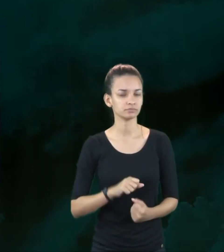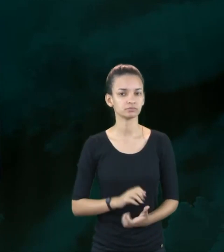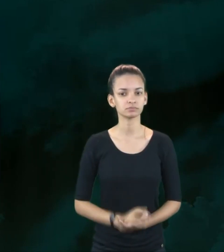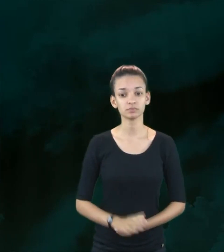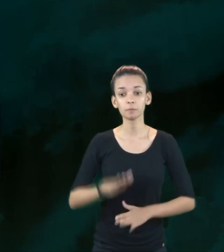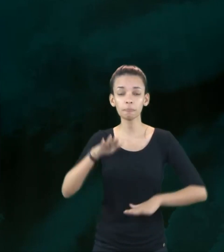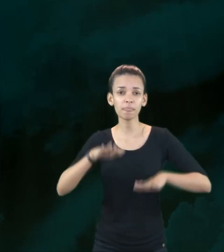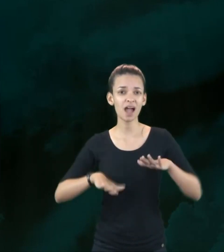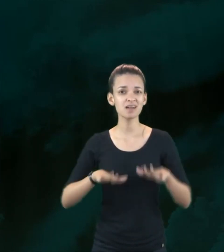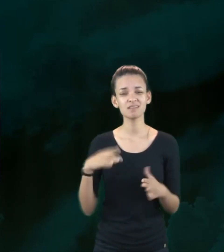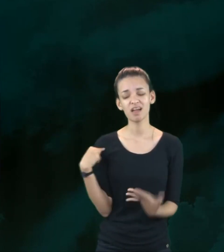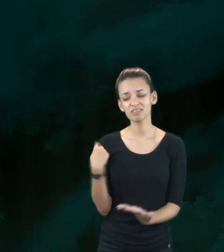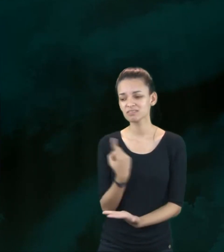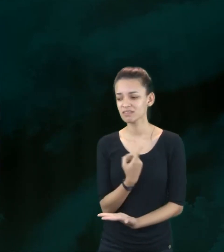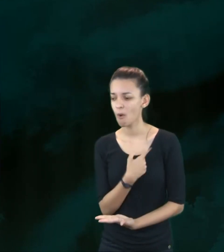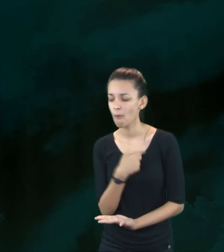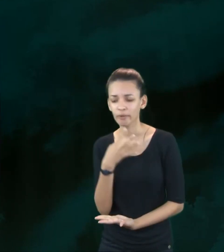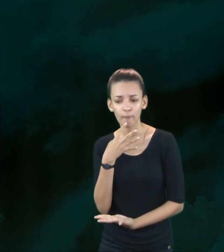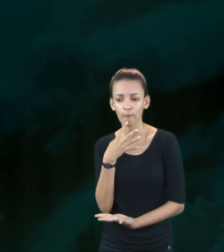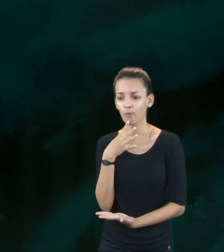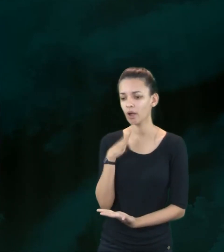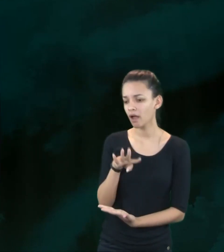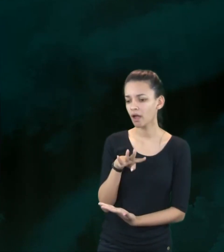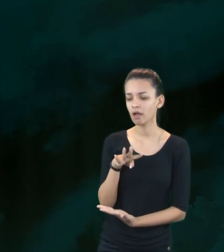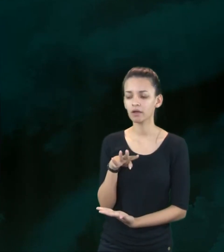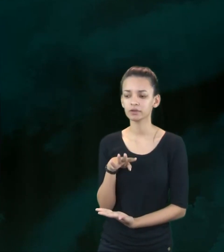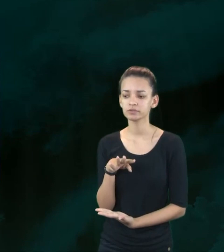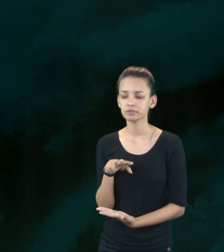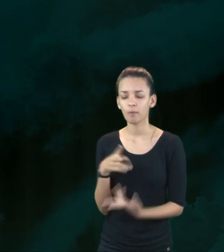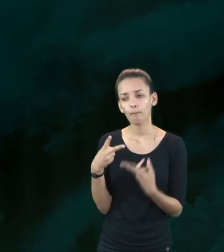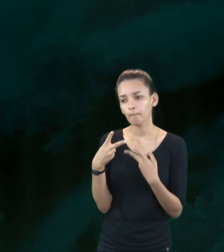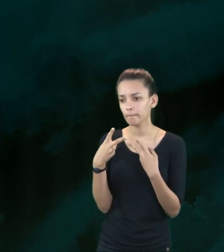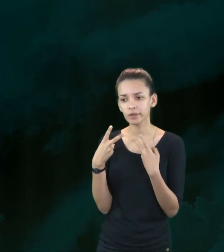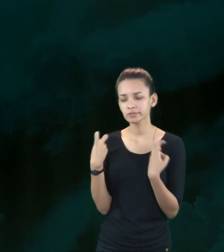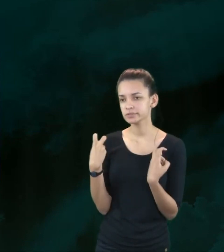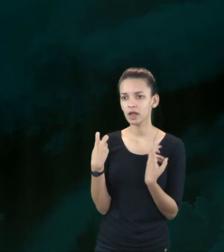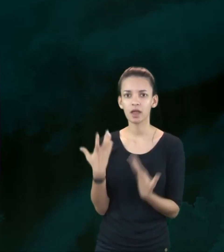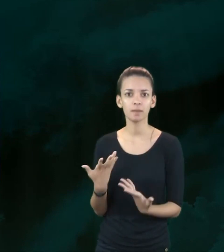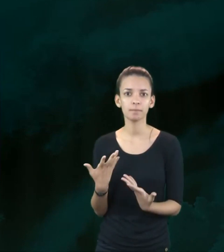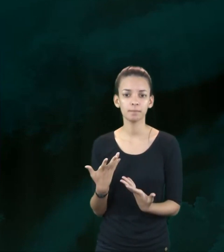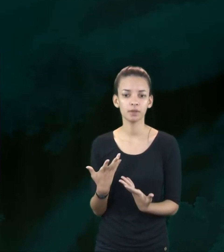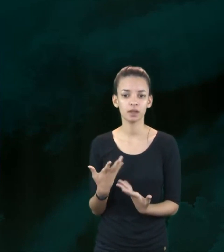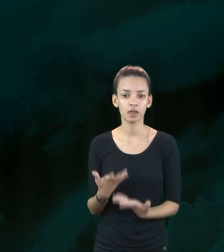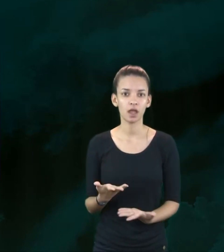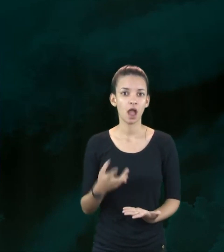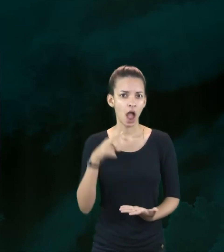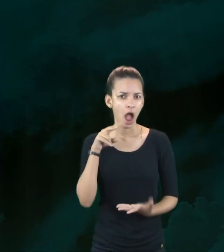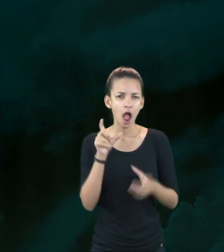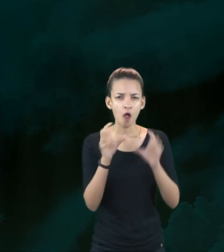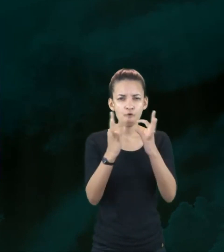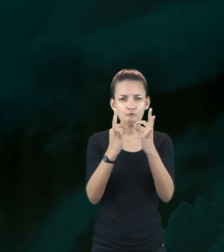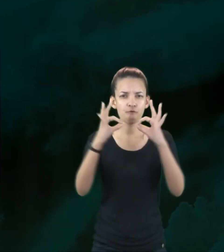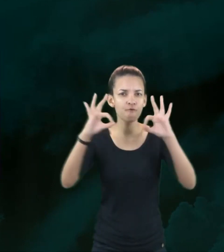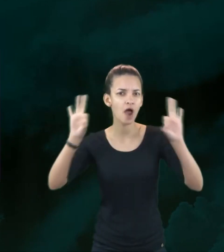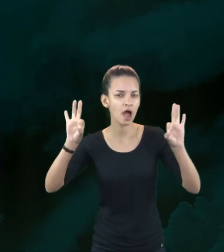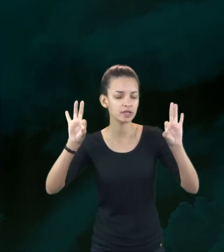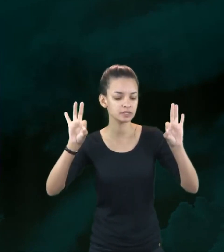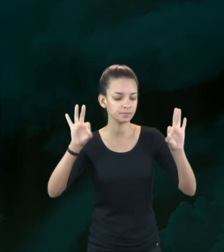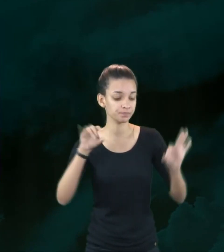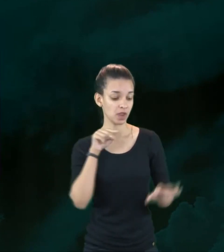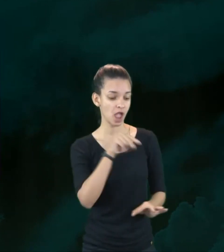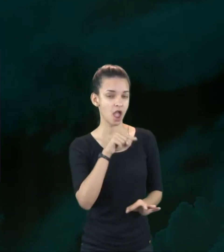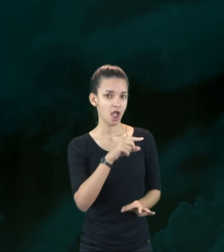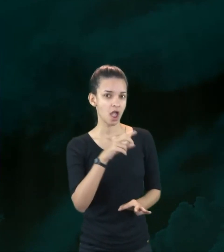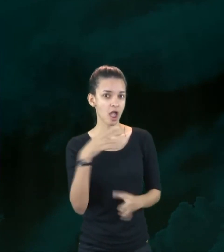ou por ignorância, quando a gente lê essa parte de Nimrod se tornou poderoso na terra, ele foi valente